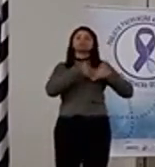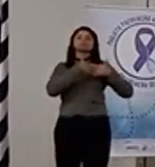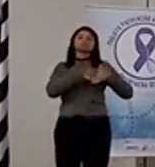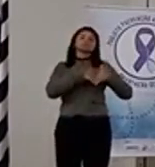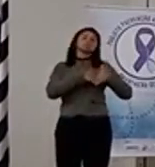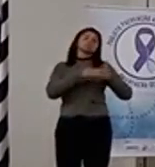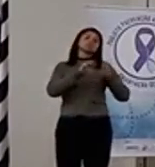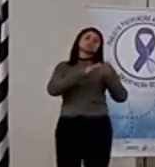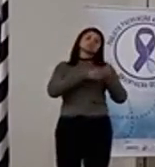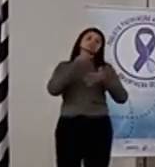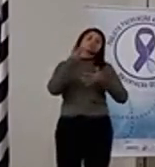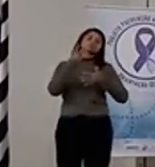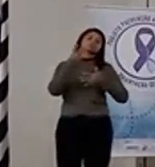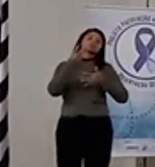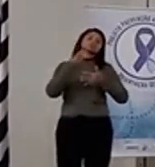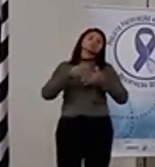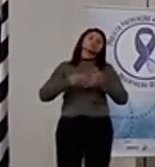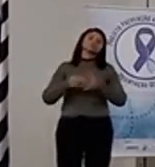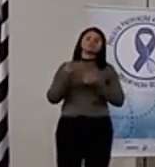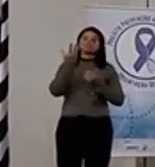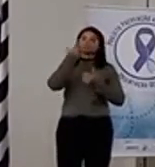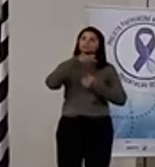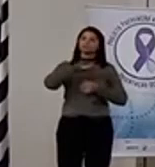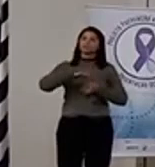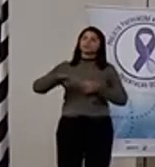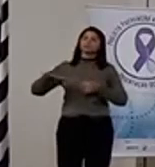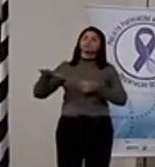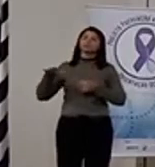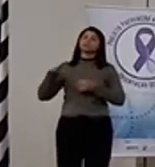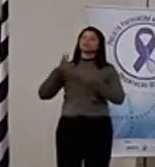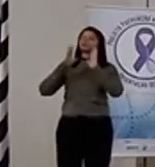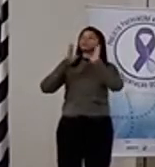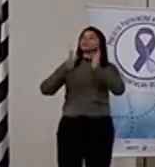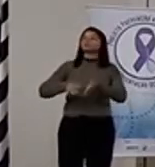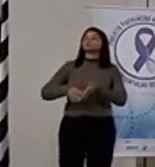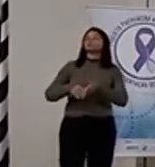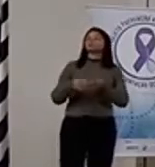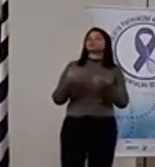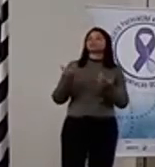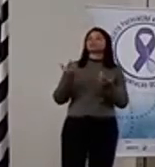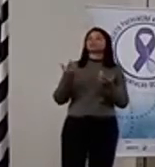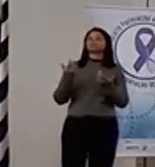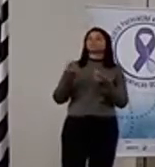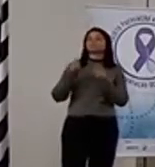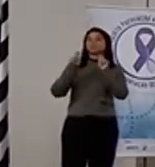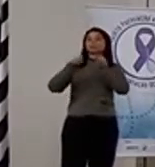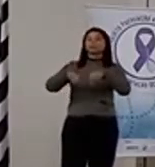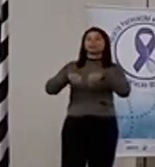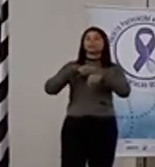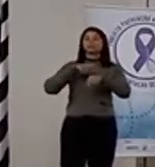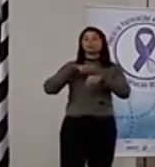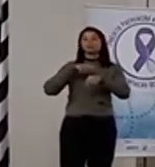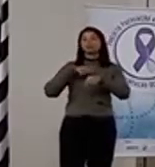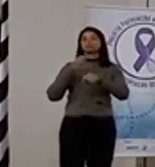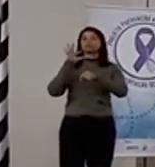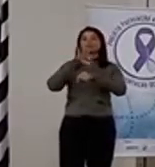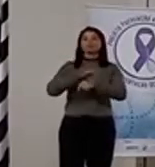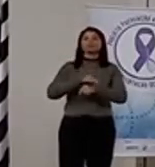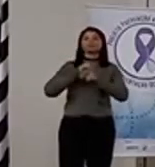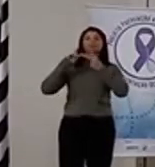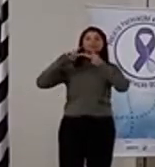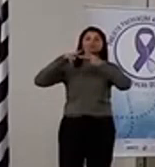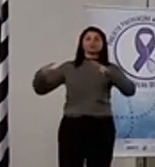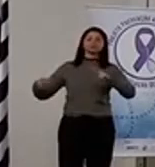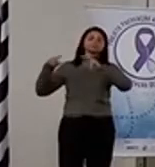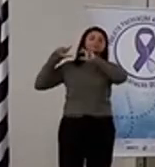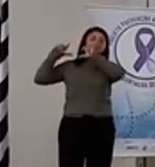3 malformações em uma única criança. Isso já é o suficiente para você pensar que pode ser o quê? Uma síndrome genética. Mas você tem que